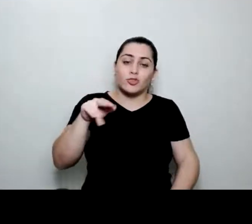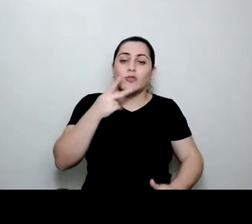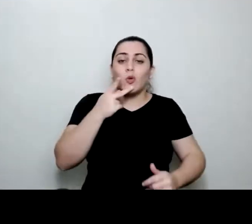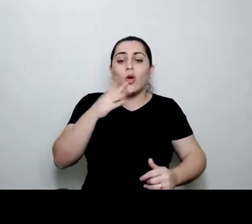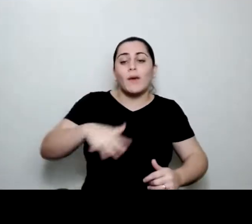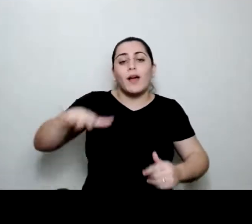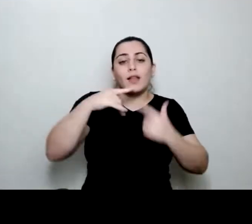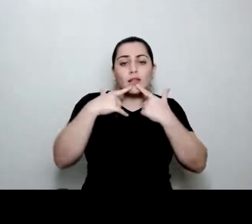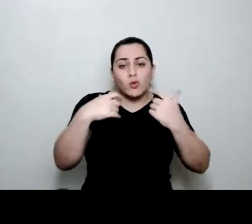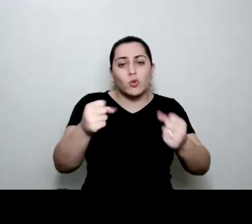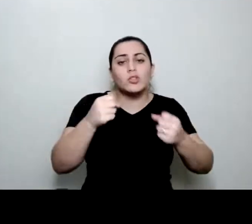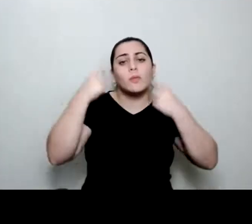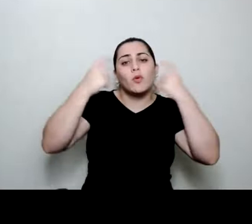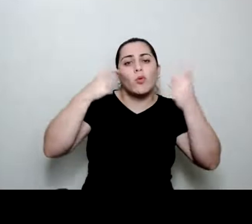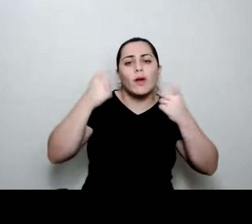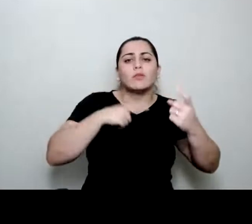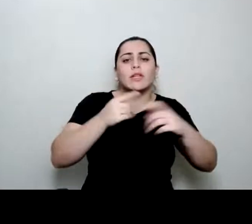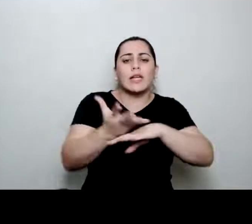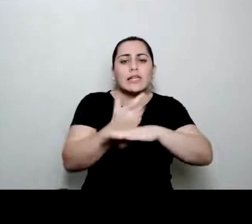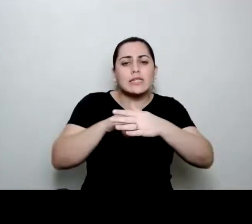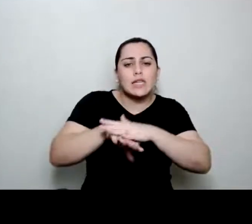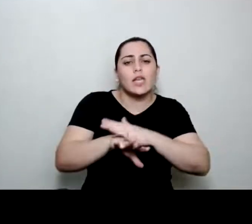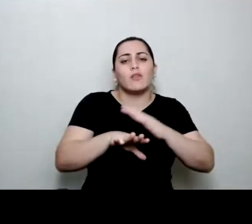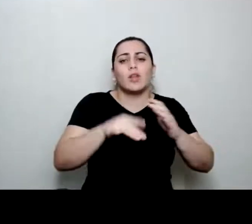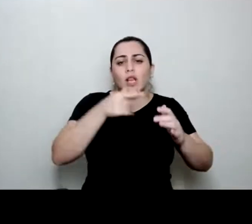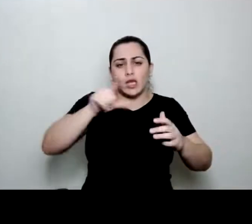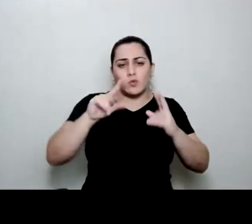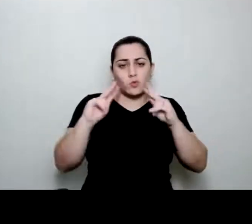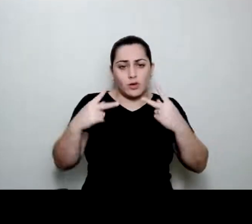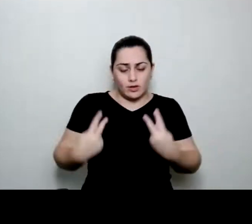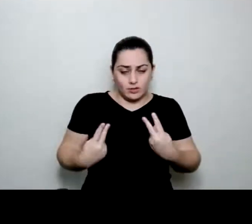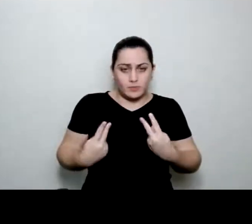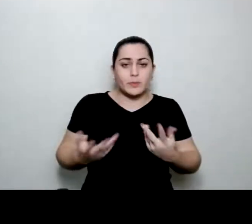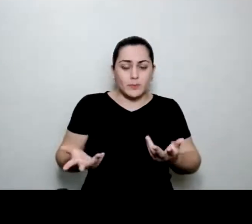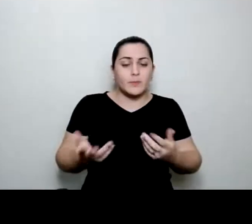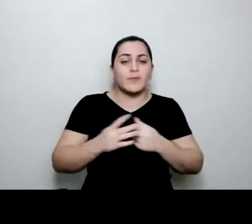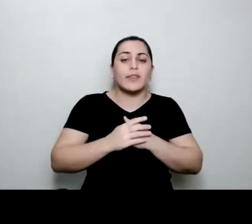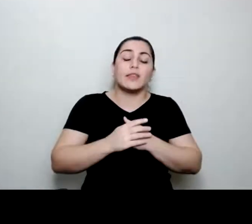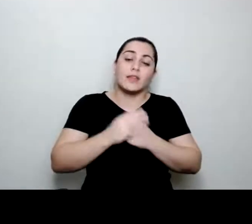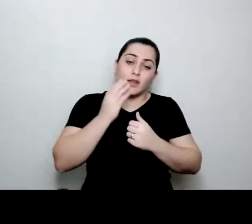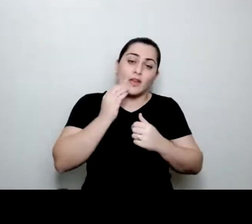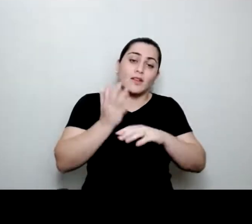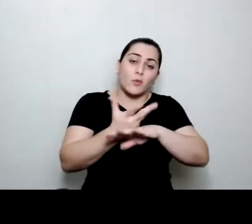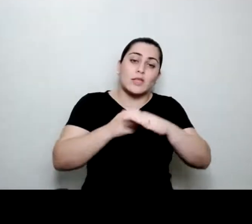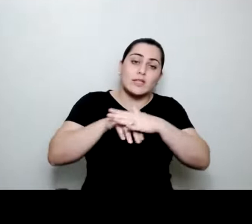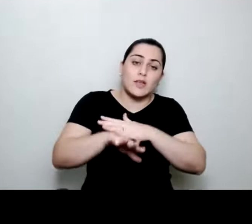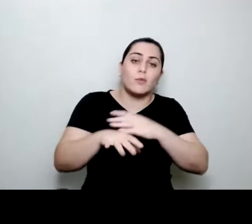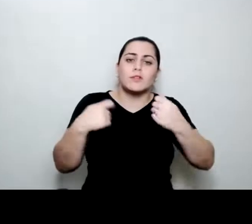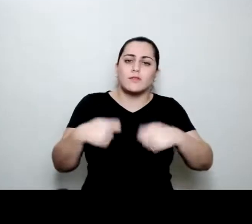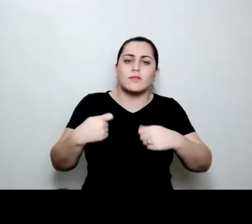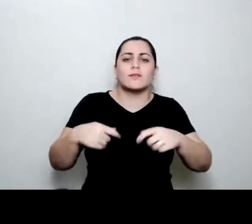é preocupado em produzir acervos sobre línguas humanas. E esses acervos precisam ser